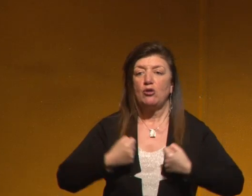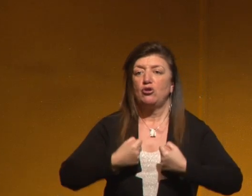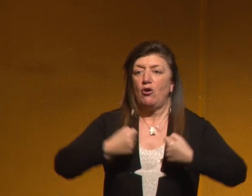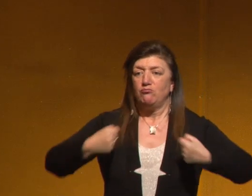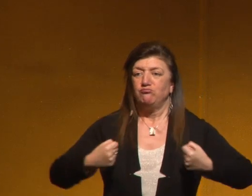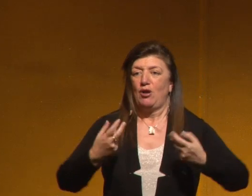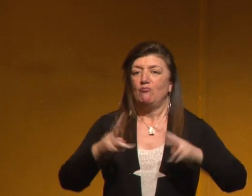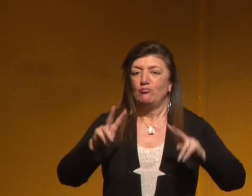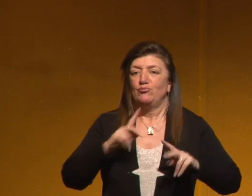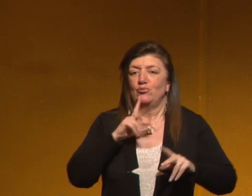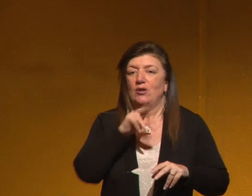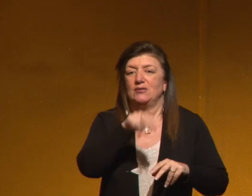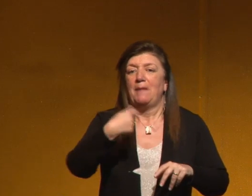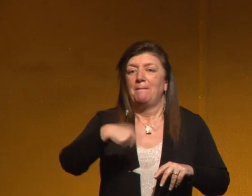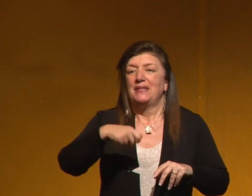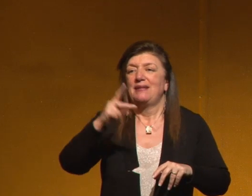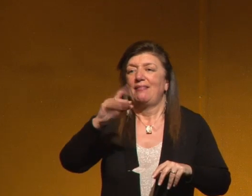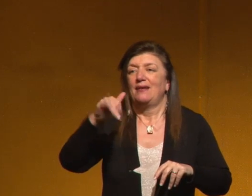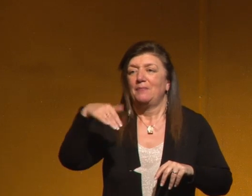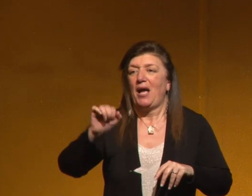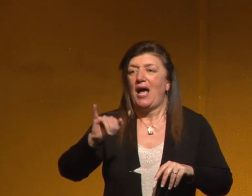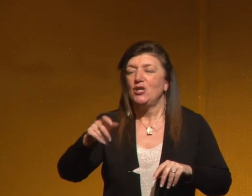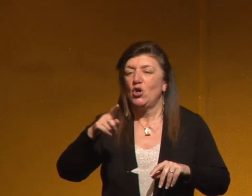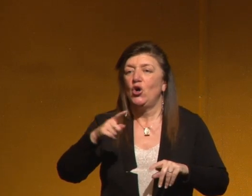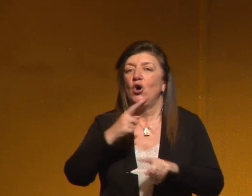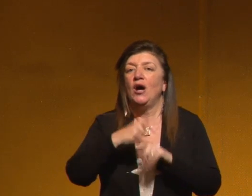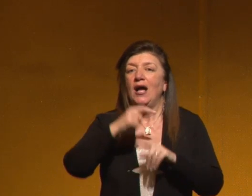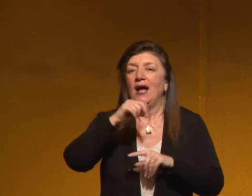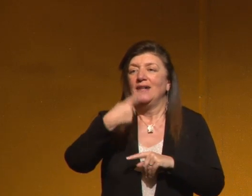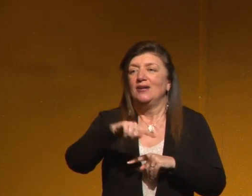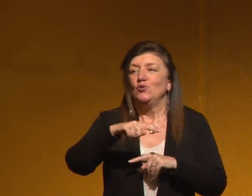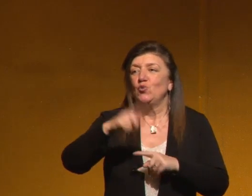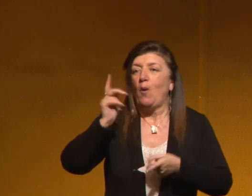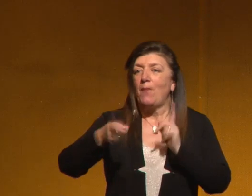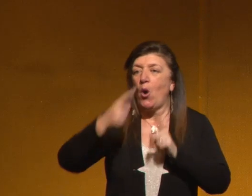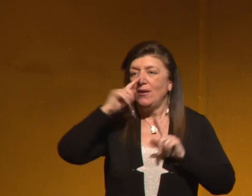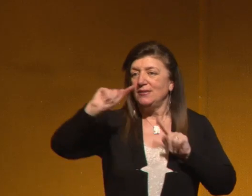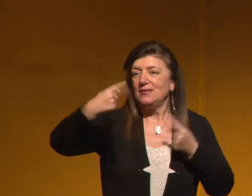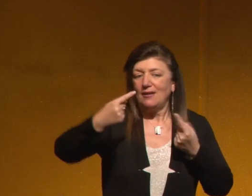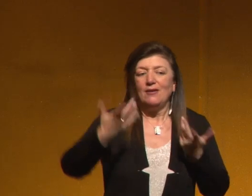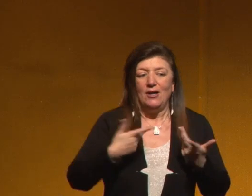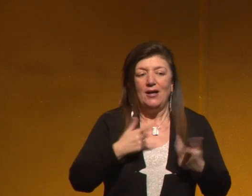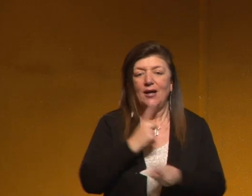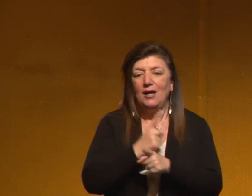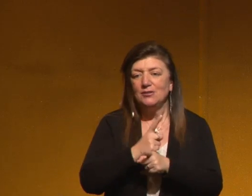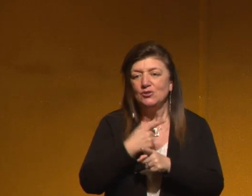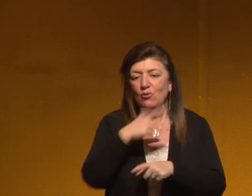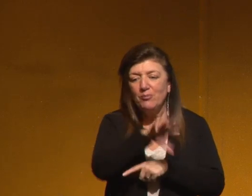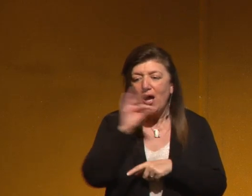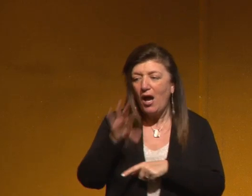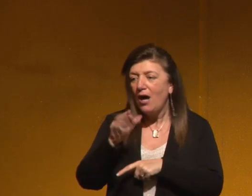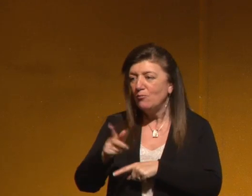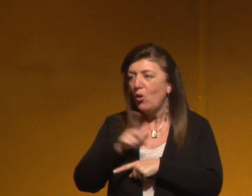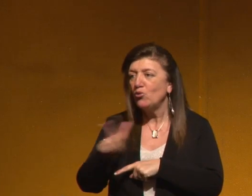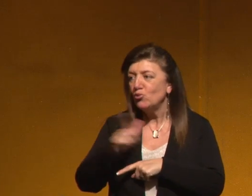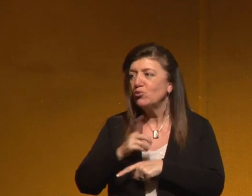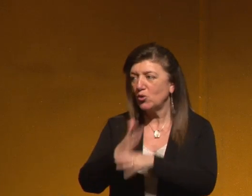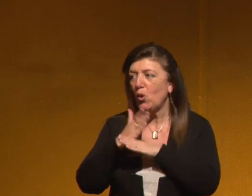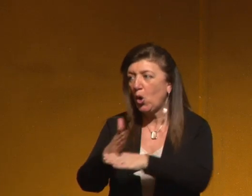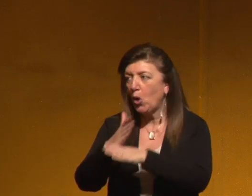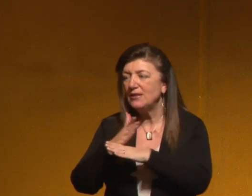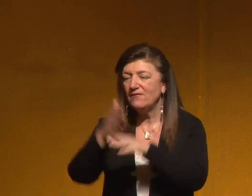importante perché dobbiamo nella fisiologia dello scontro politico individuare dei temi che condividiamo tutti nell'obiettivo e